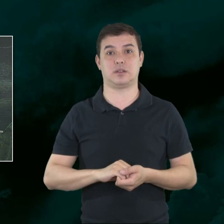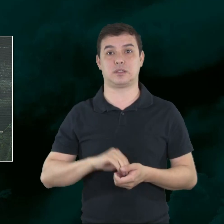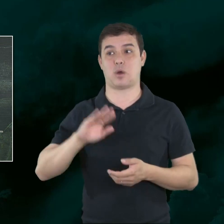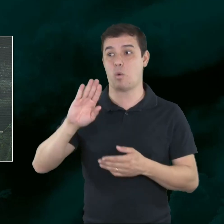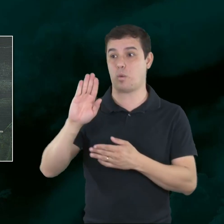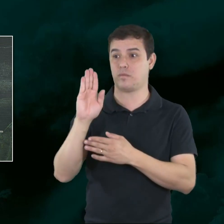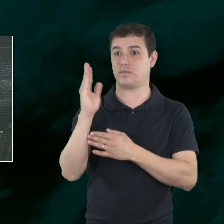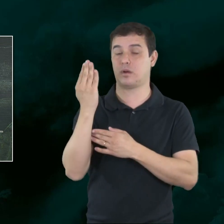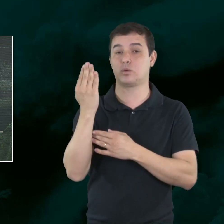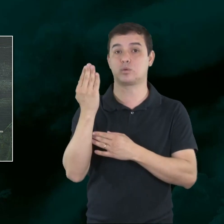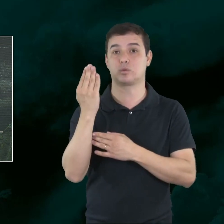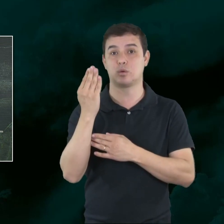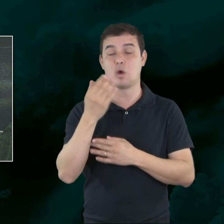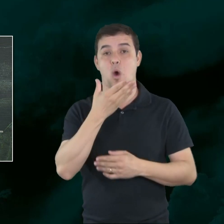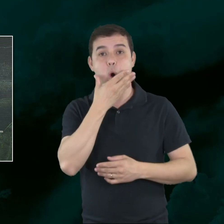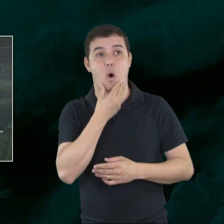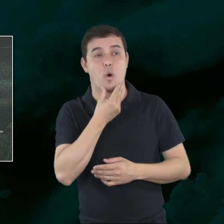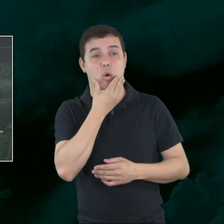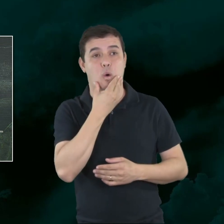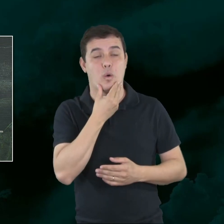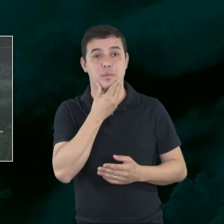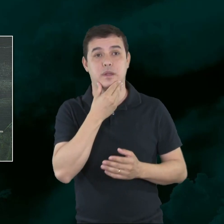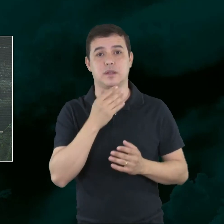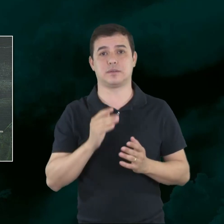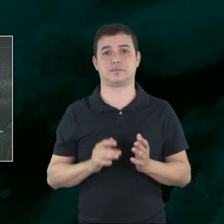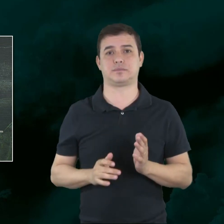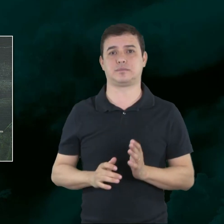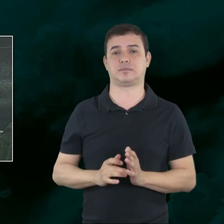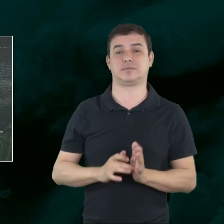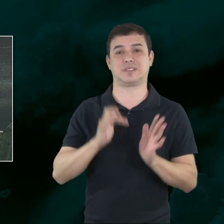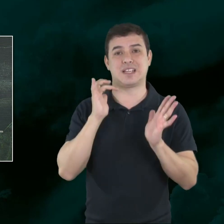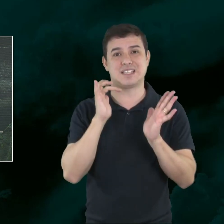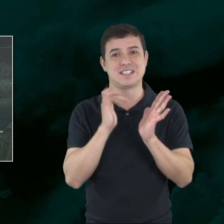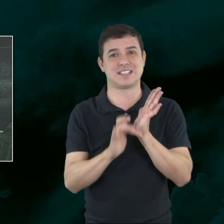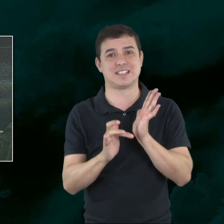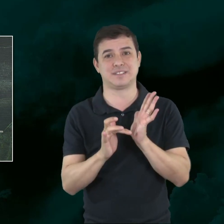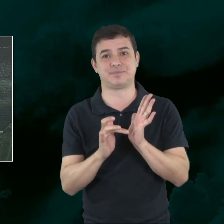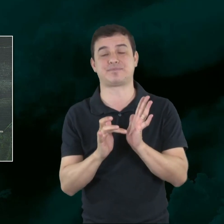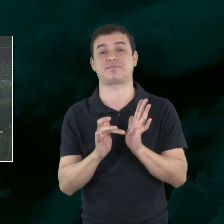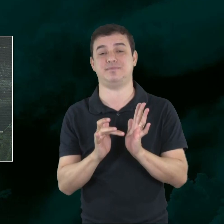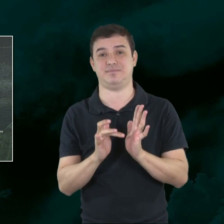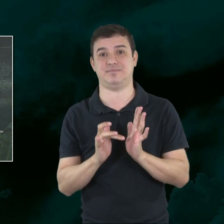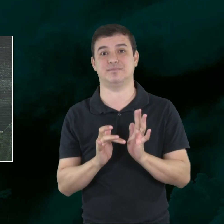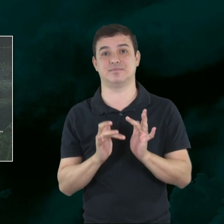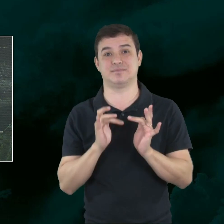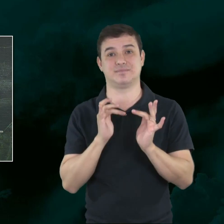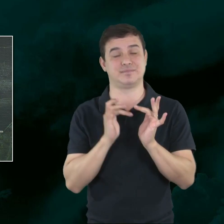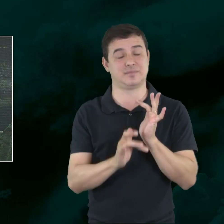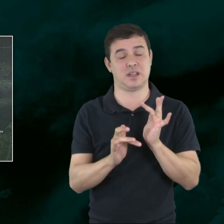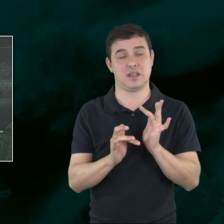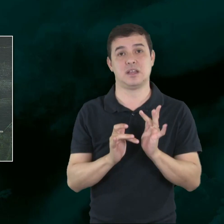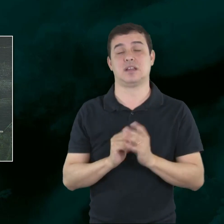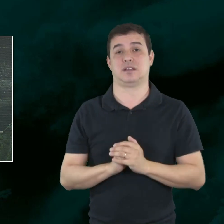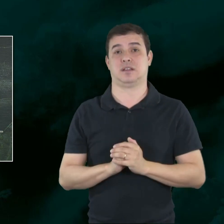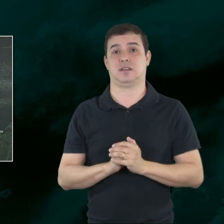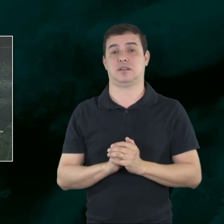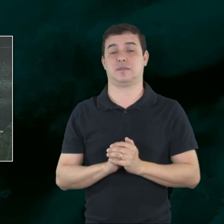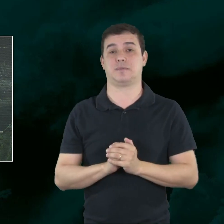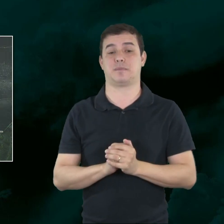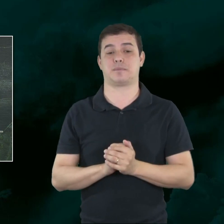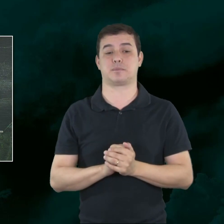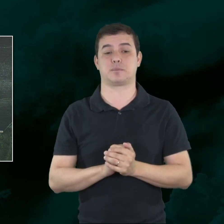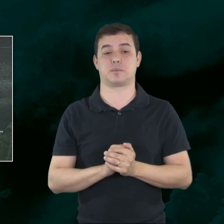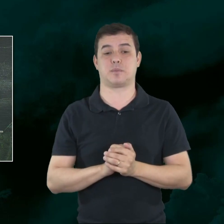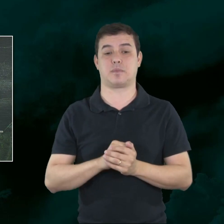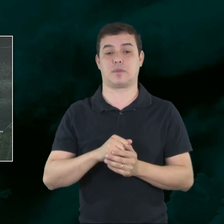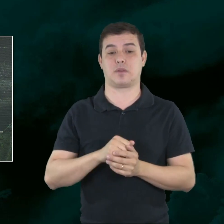da iniquidade, o filho da perdição. Então nós geralmente juntamos essas duas coisas, apostasia,